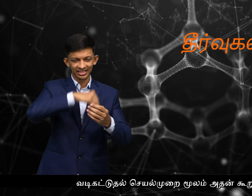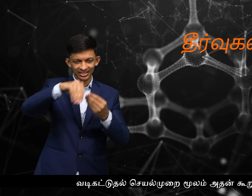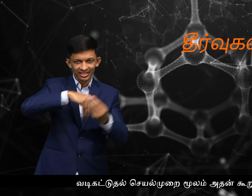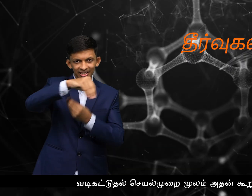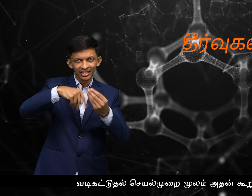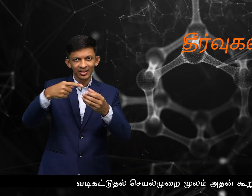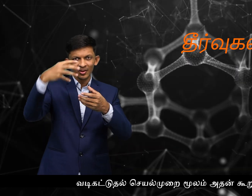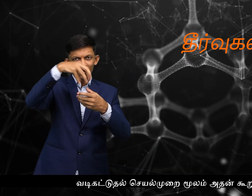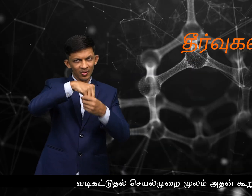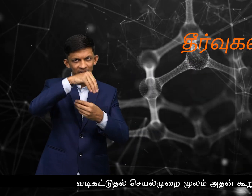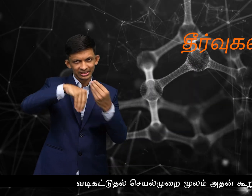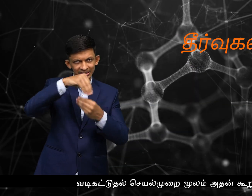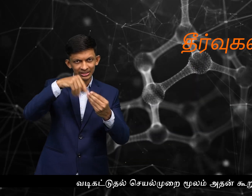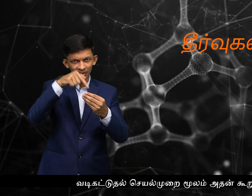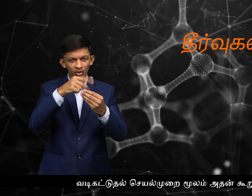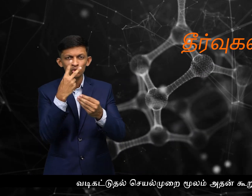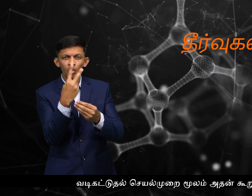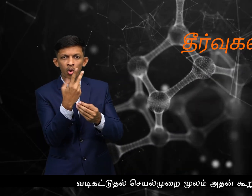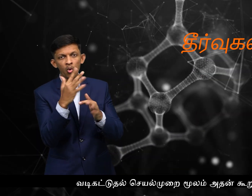வடிகட்டுதல் செயல்முறை மூலம் அதன் கூறுகளை